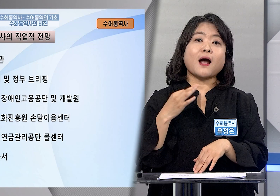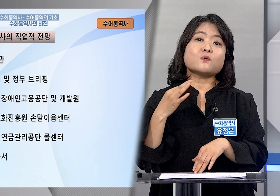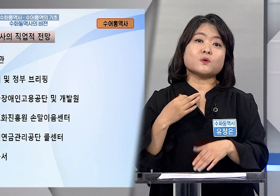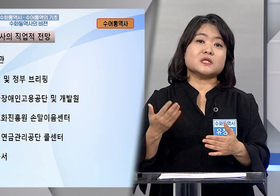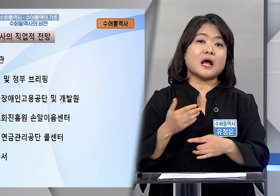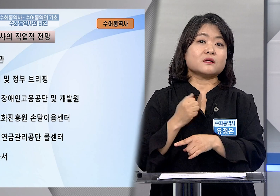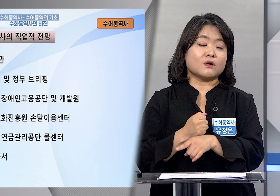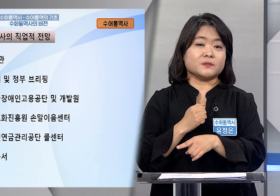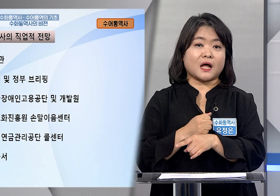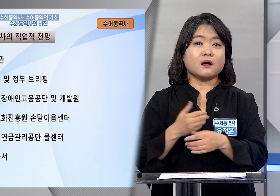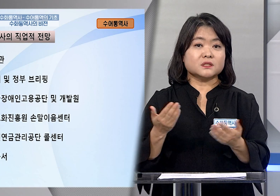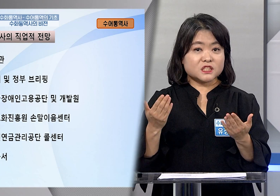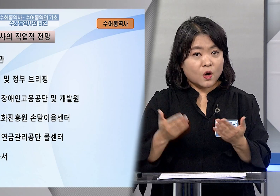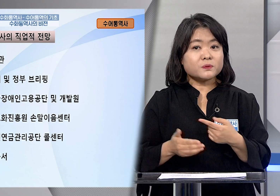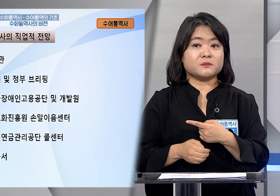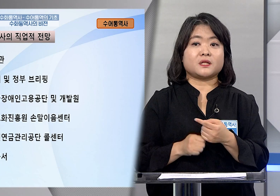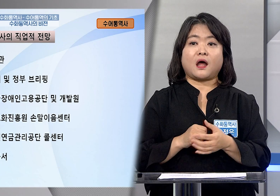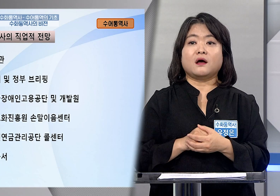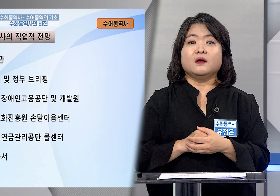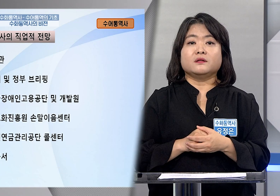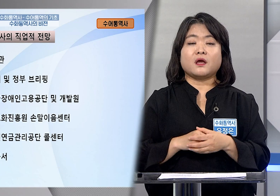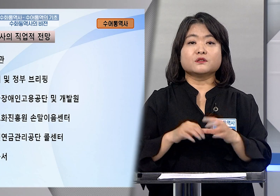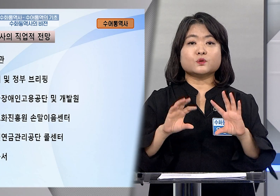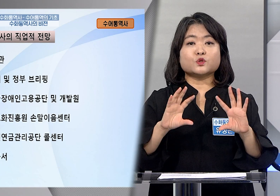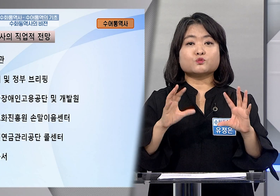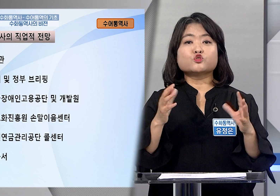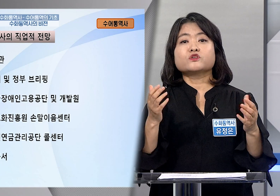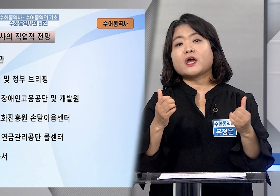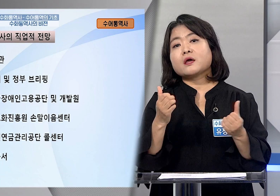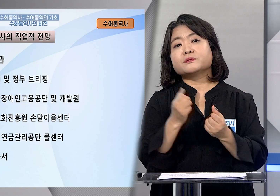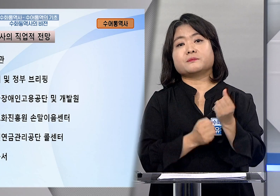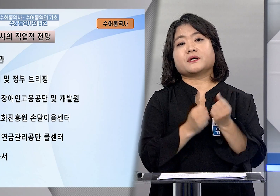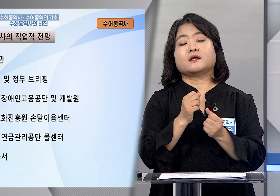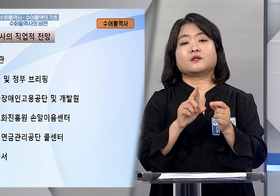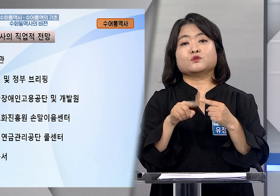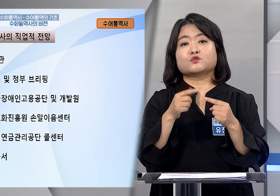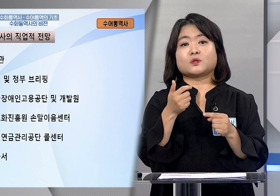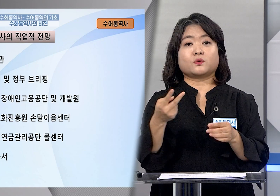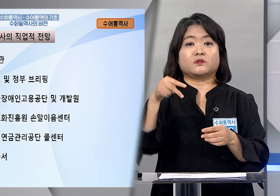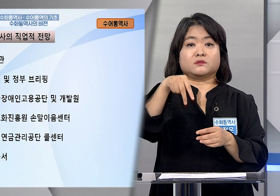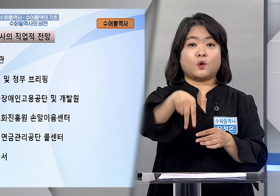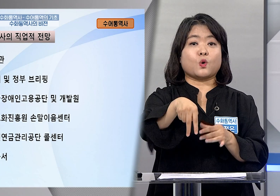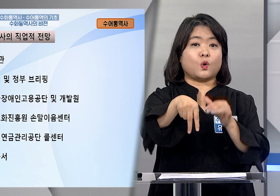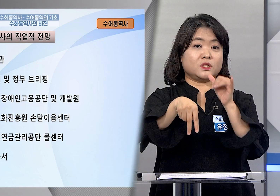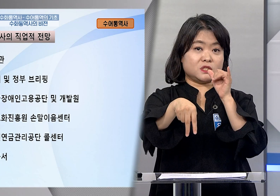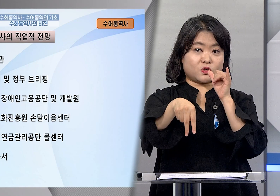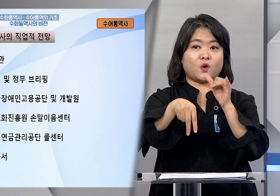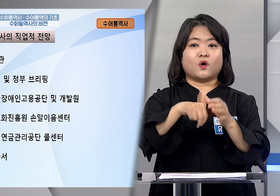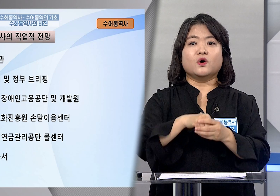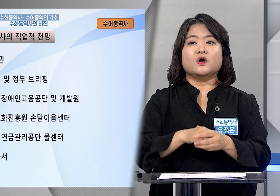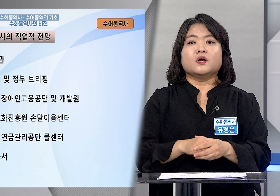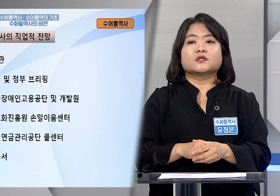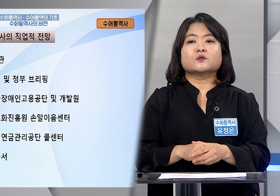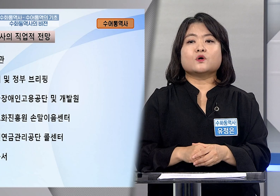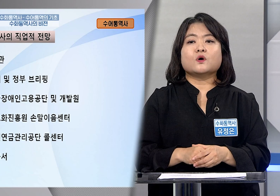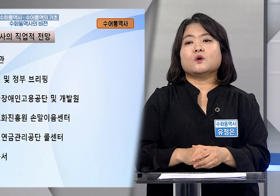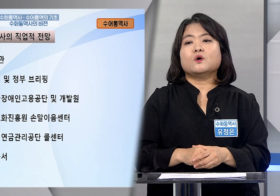받고 일하는 겁니다. 직업입니다. 네, 그리고 요즘 국회 브리핑할 때도 수화통역은 서고 있죠. 그리고